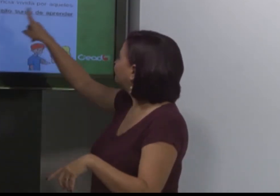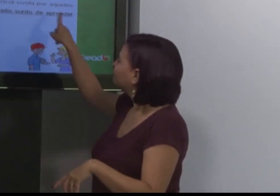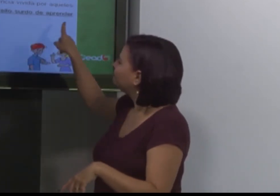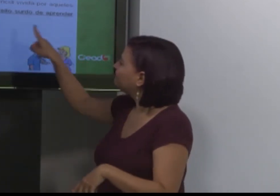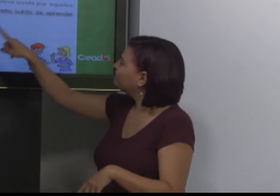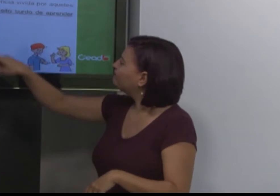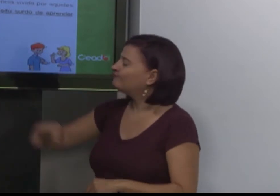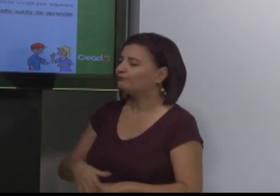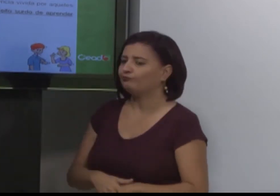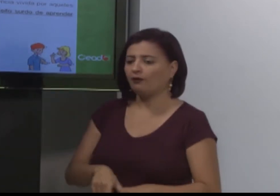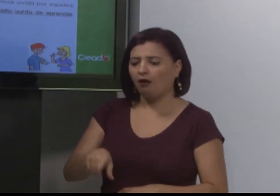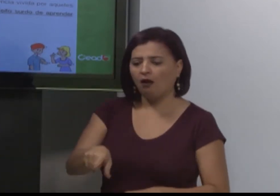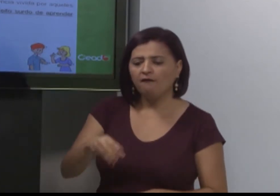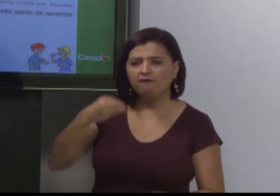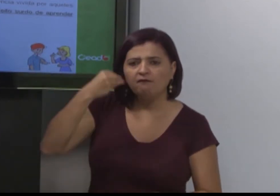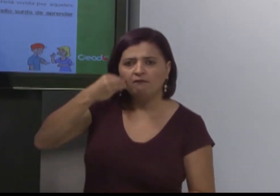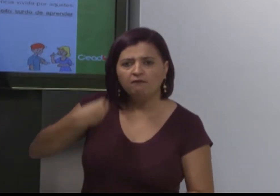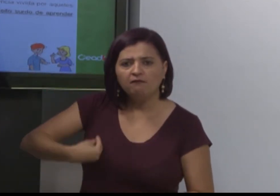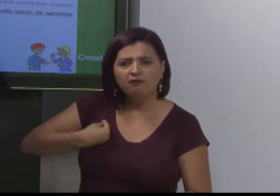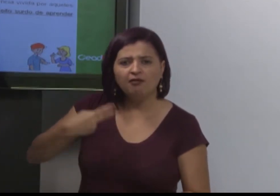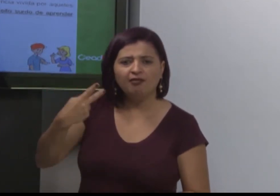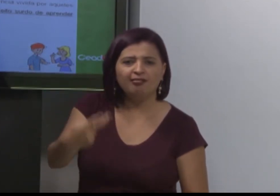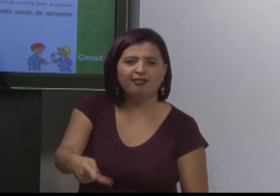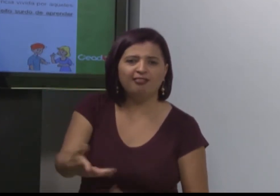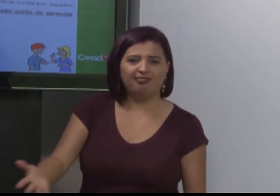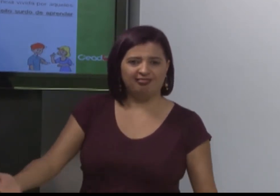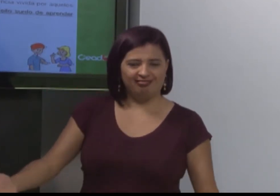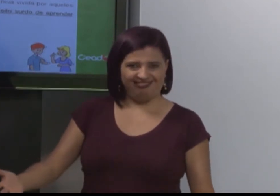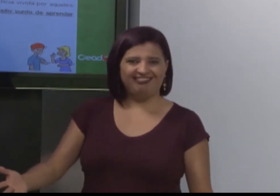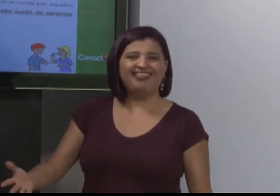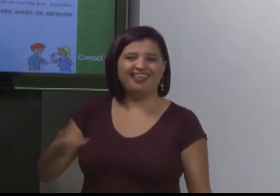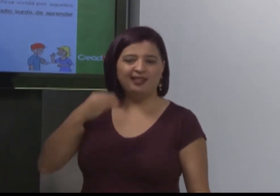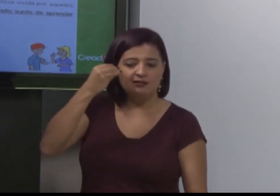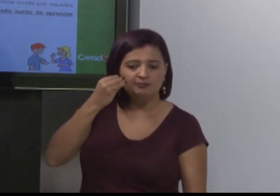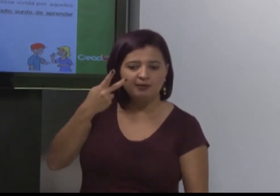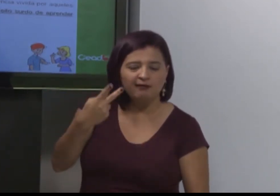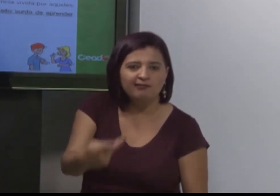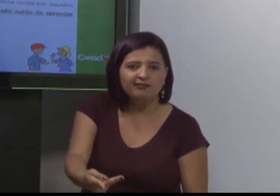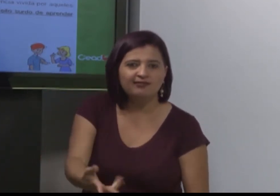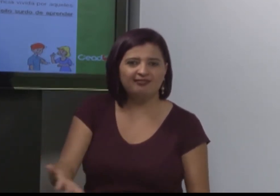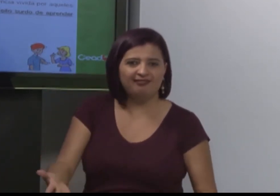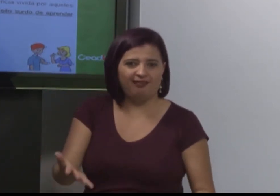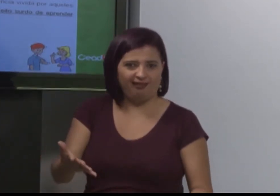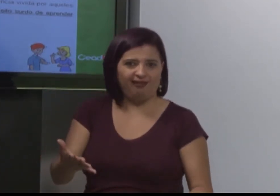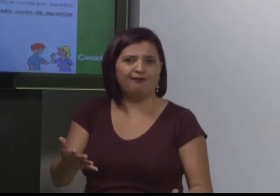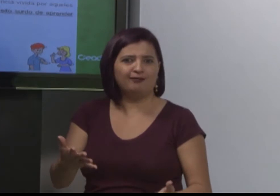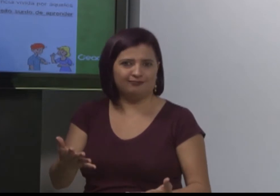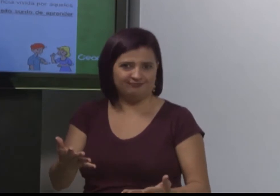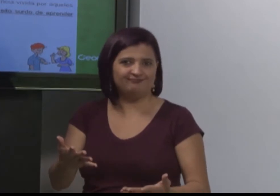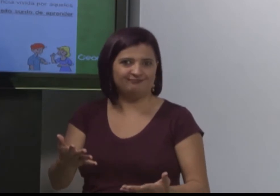Não há discriminação. Não. Ela se sentirá bem ali.